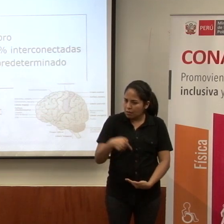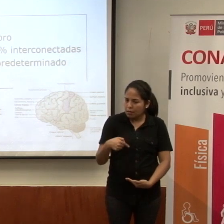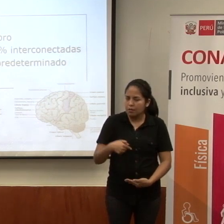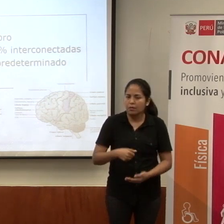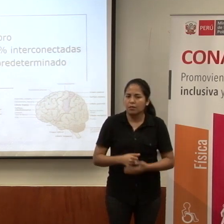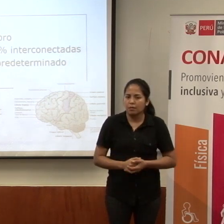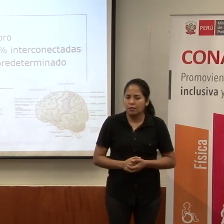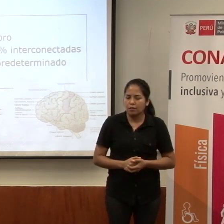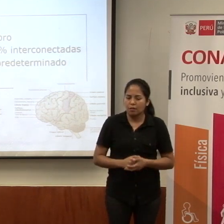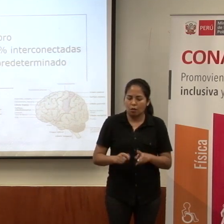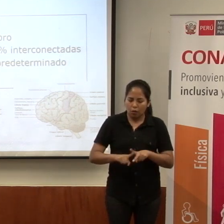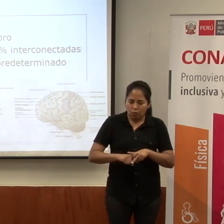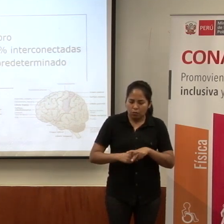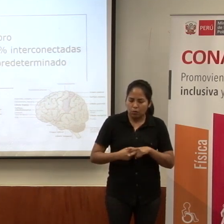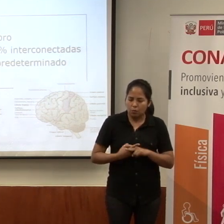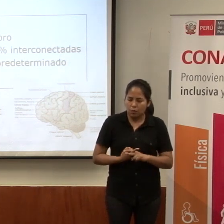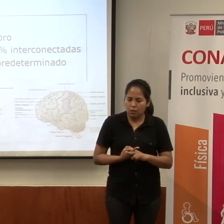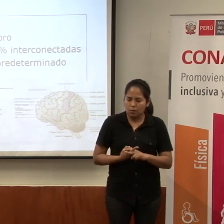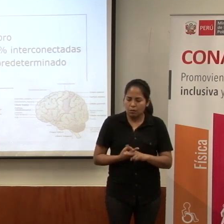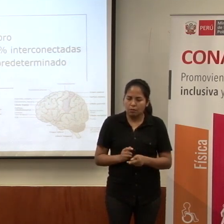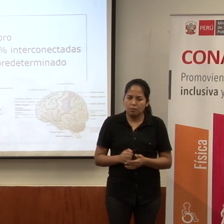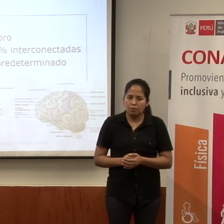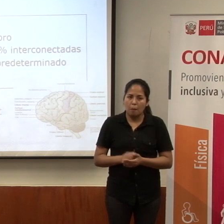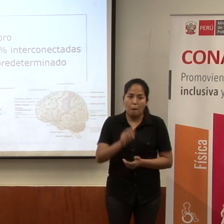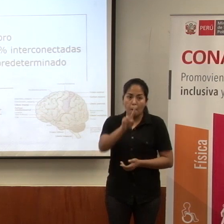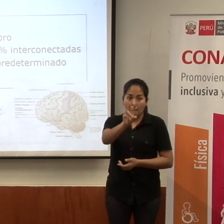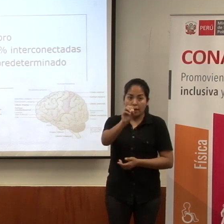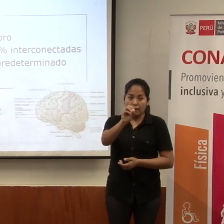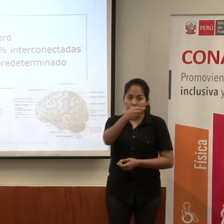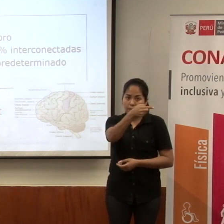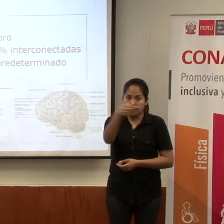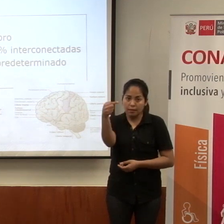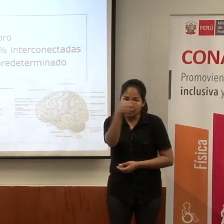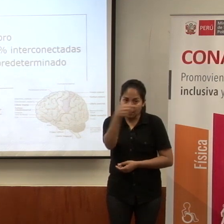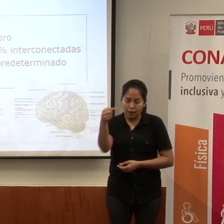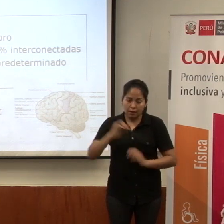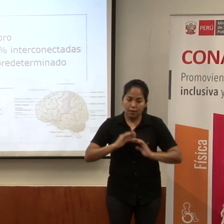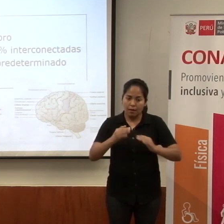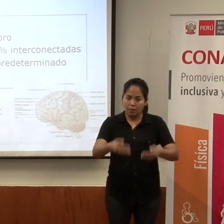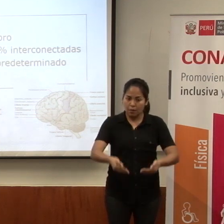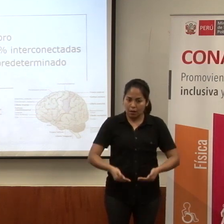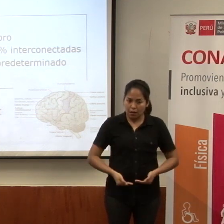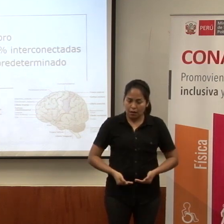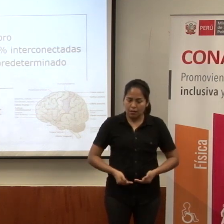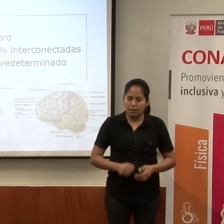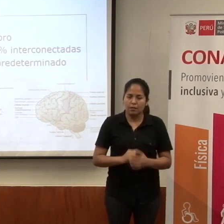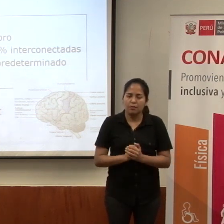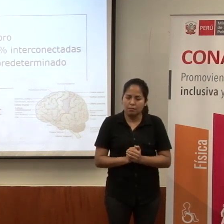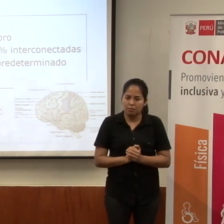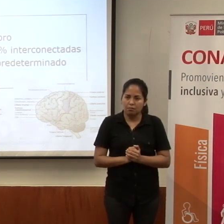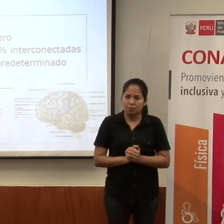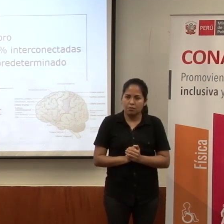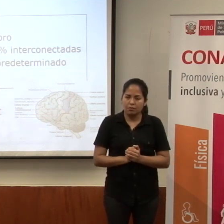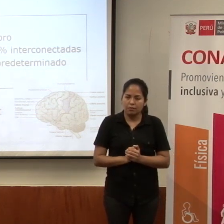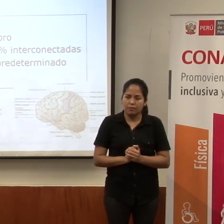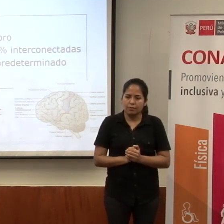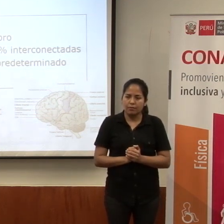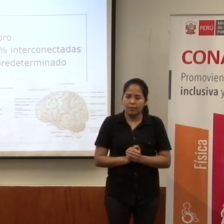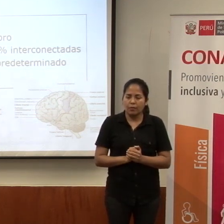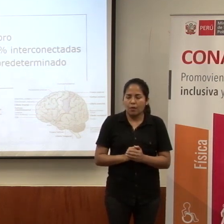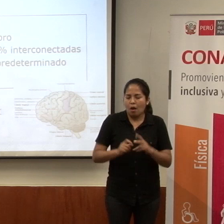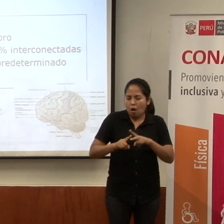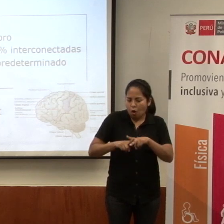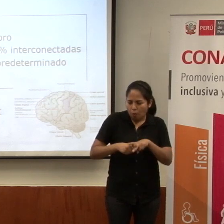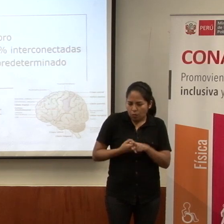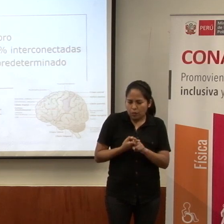va a formar durante las primeras 20 semanas del embarazo, el embarazo tiene 40 semanas o 9 meses,